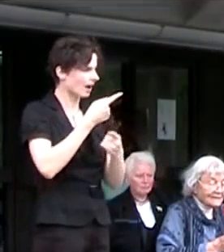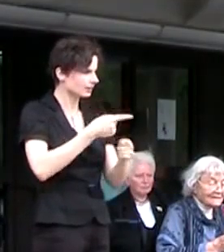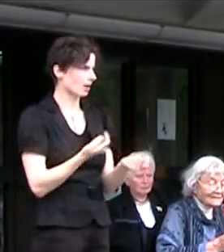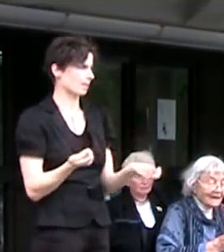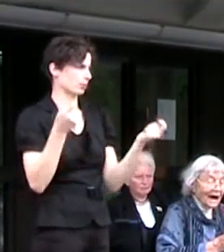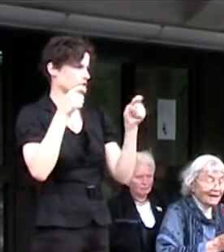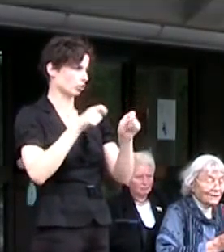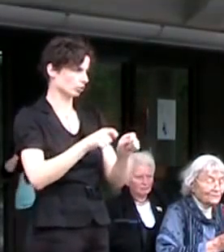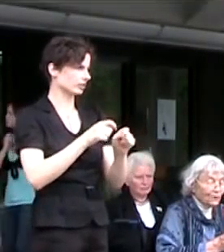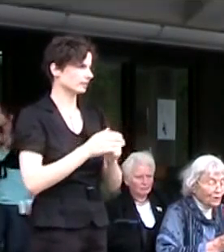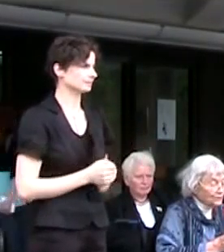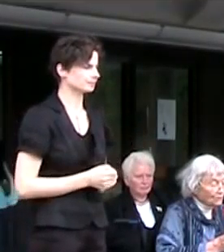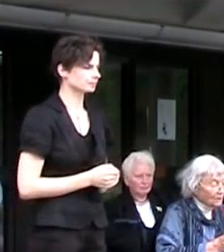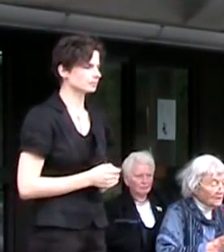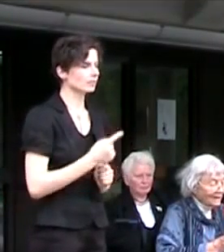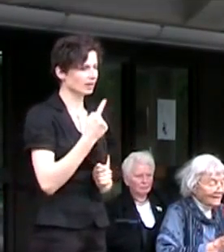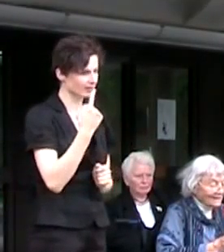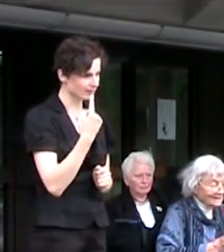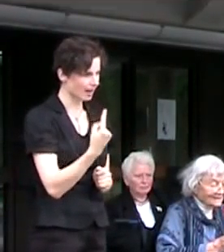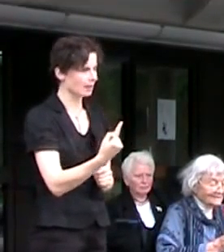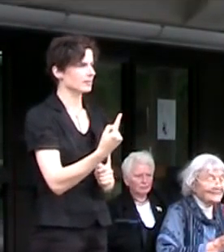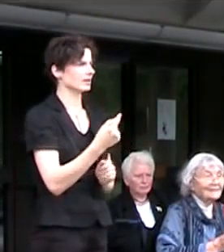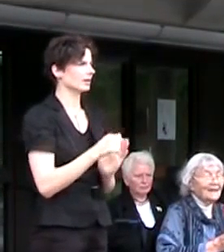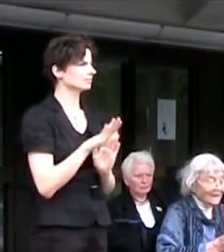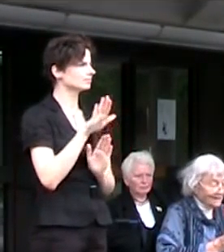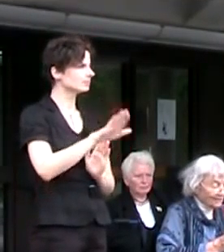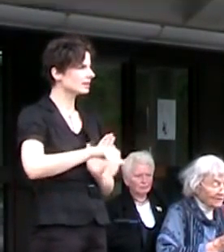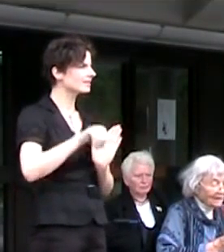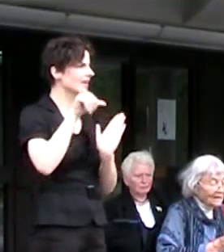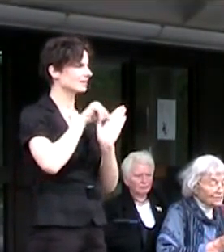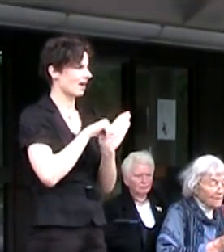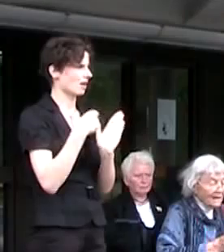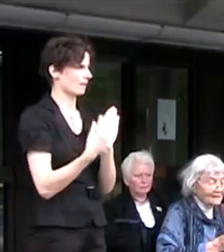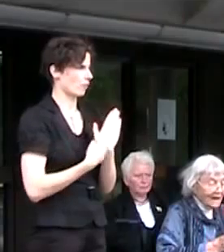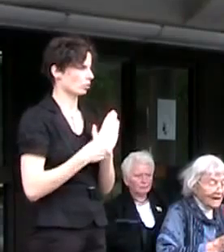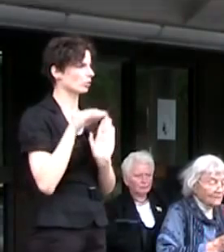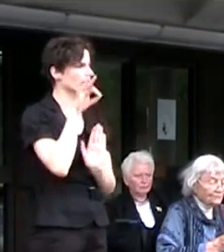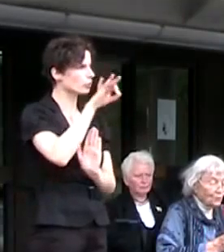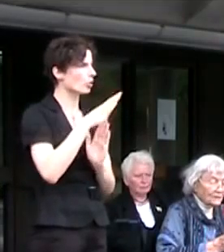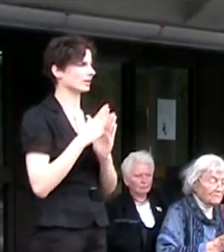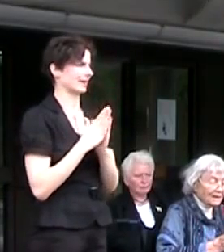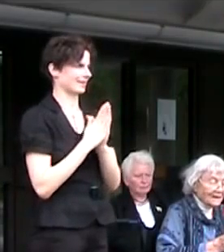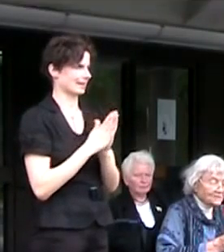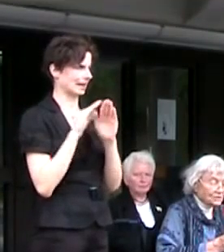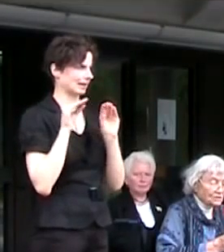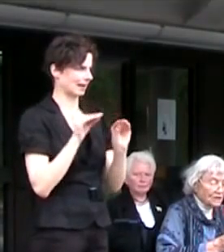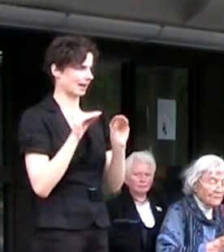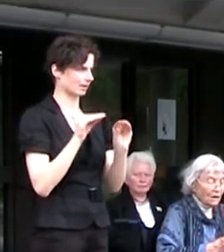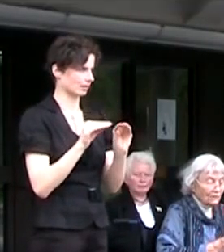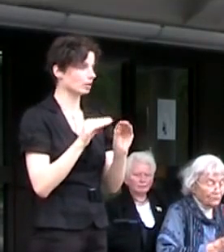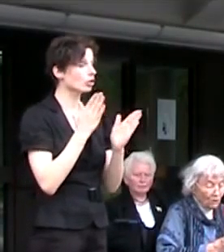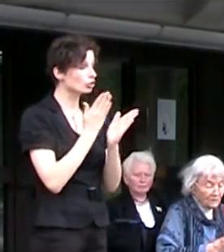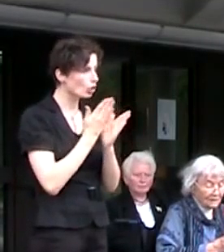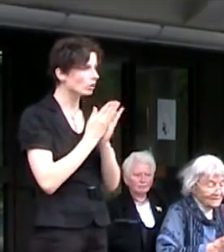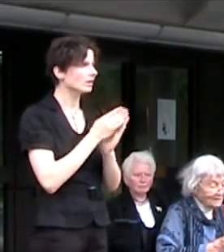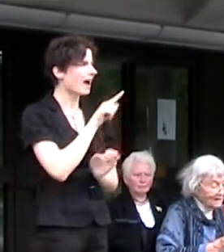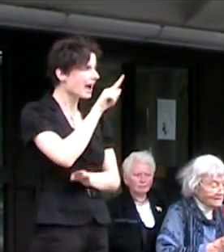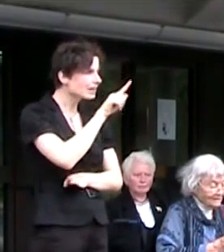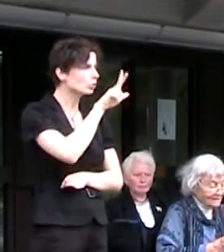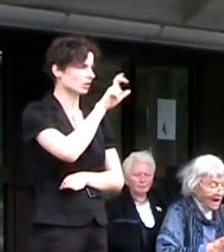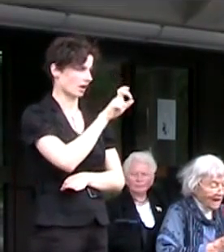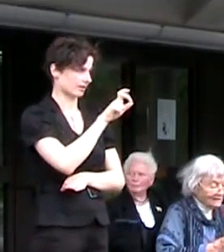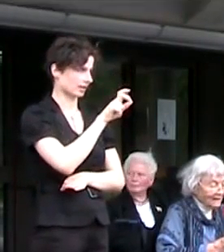dieser zentralen Forderungen der christlichen Lehre. 2 Jahre vor dem NS-Regime forderten